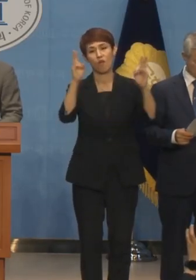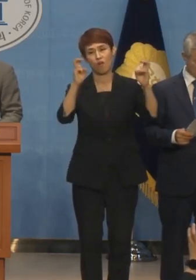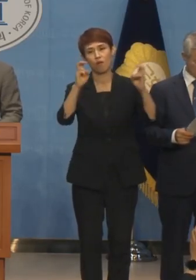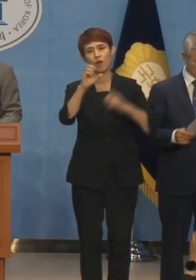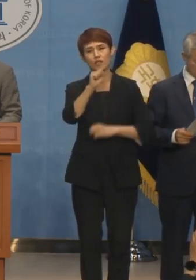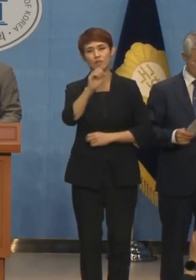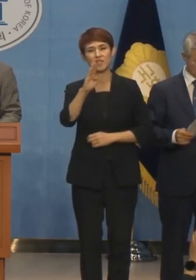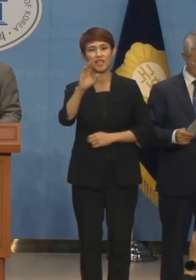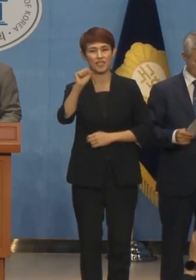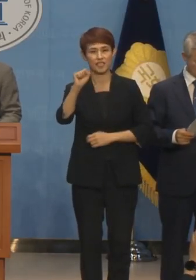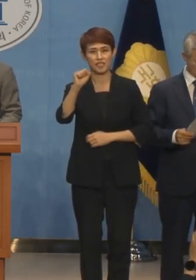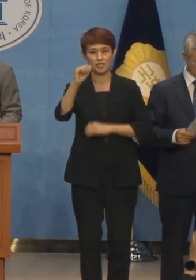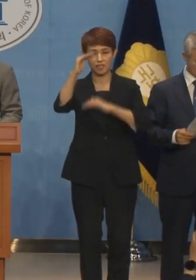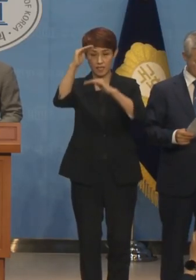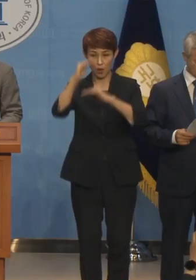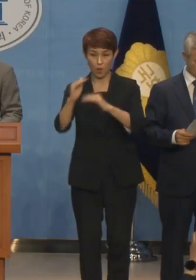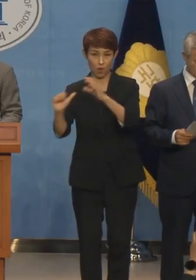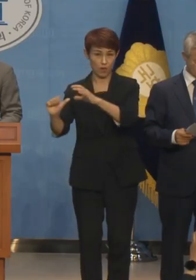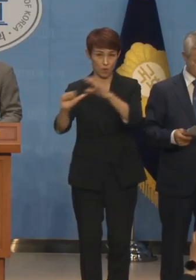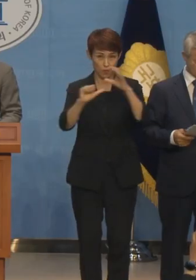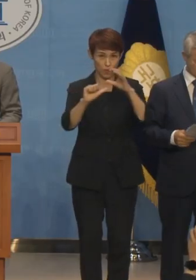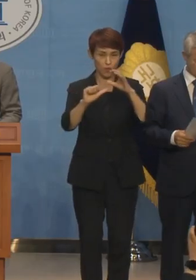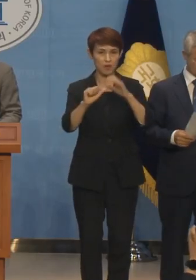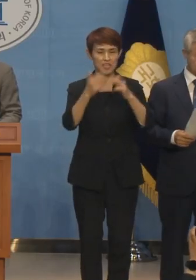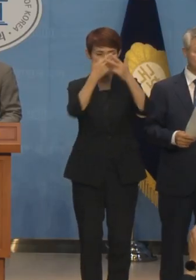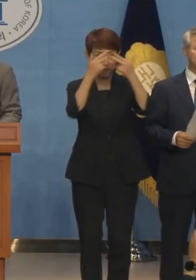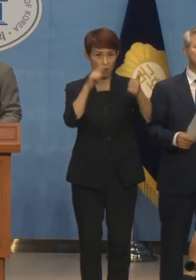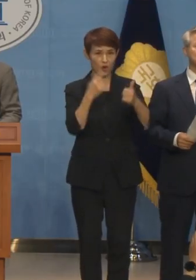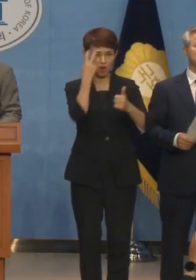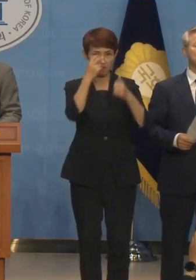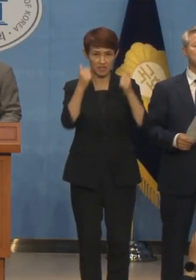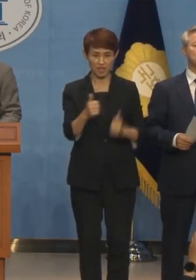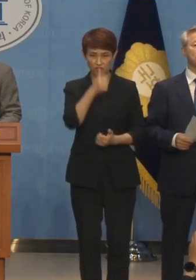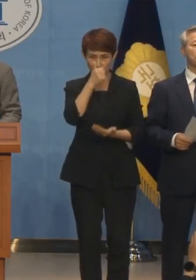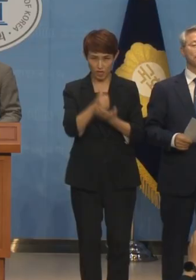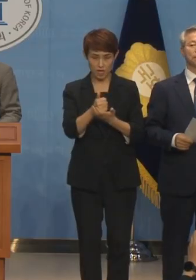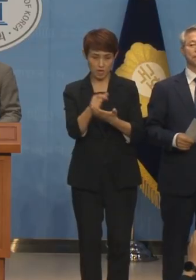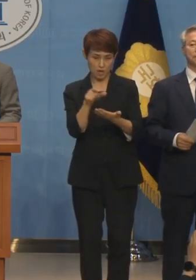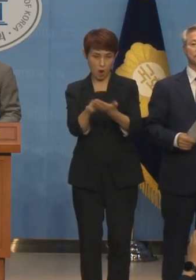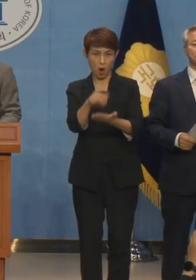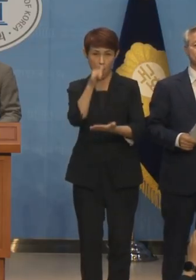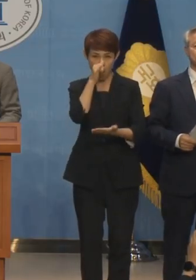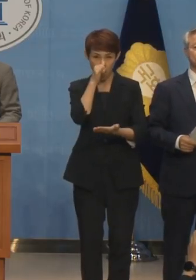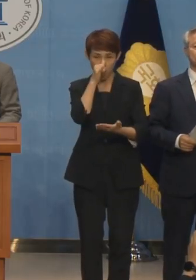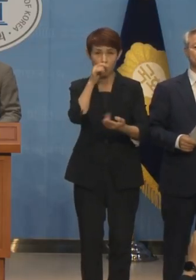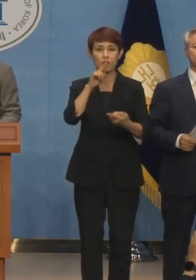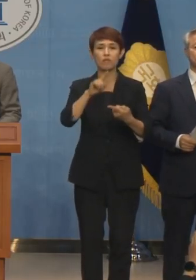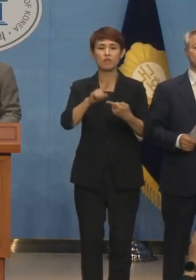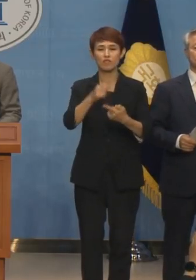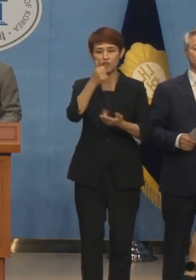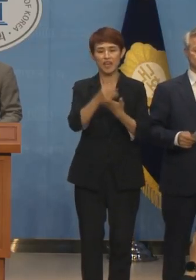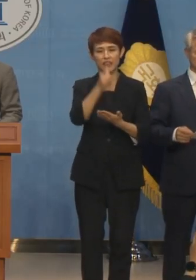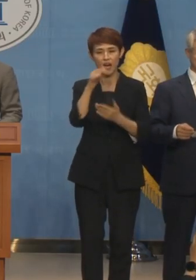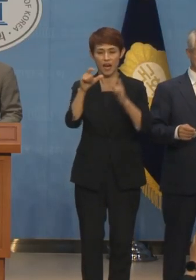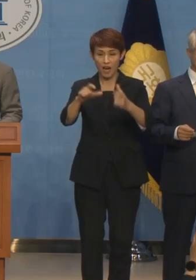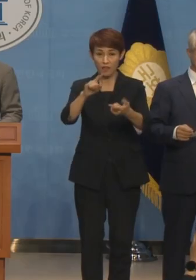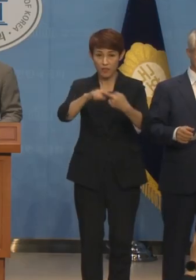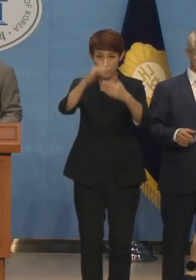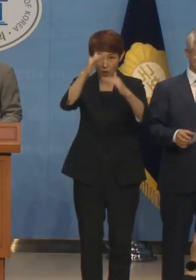SBS 기사를 인용하며 이 대표는 검찰의 범죄 사실 적시를 짐짓 재판부의